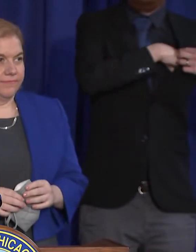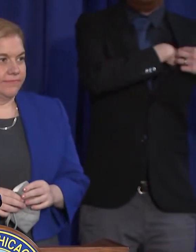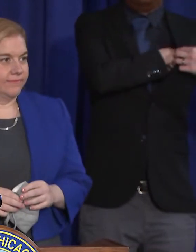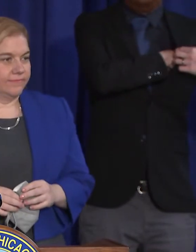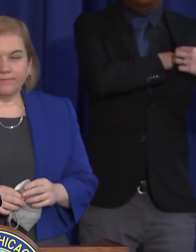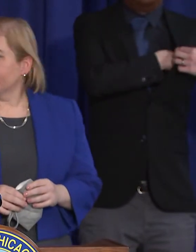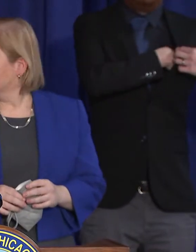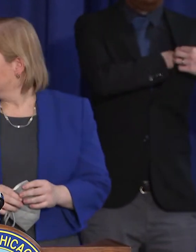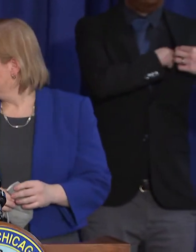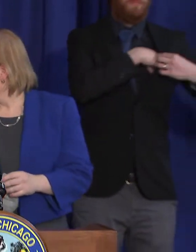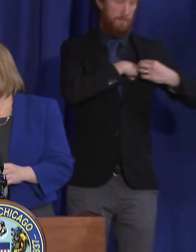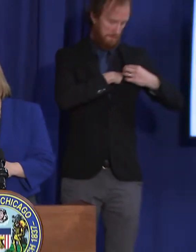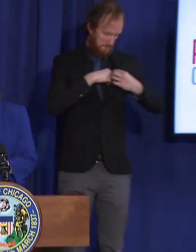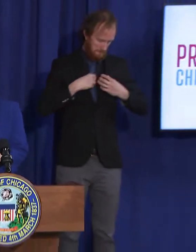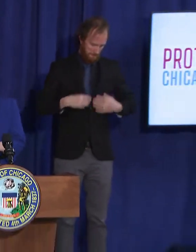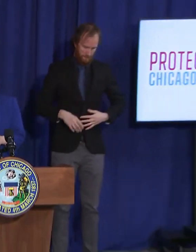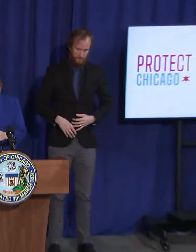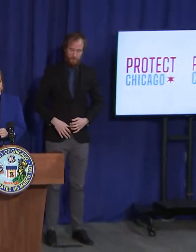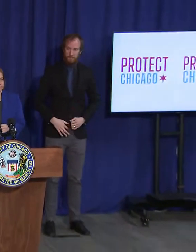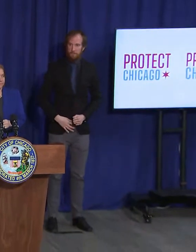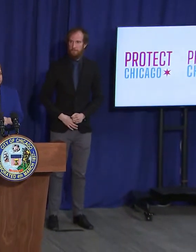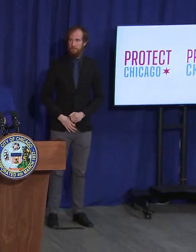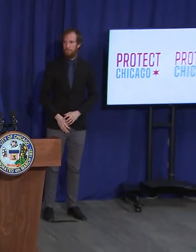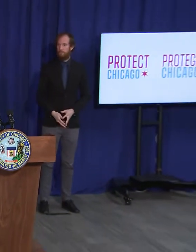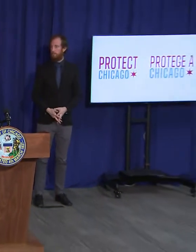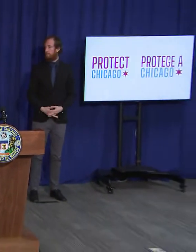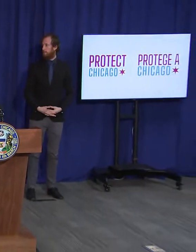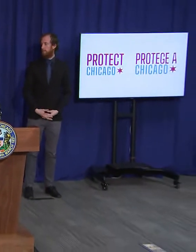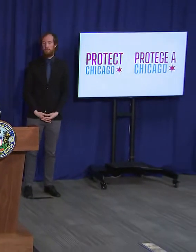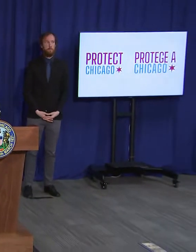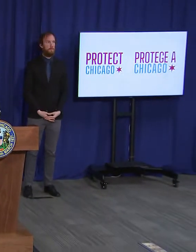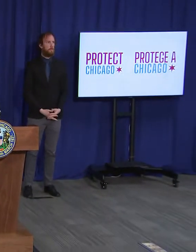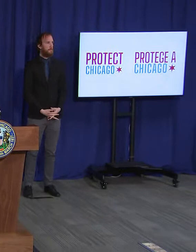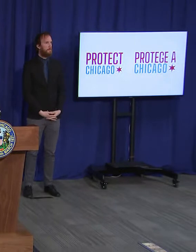identify yourself and limit it to one and a follow-up. You have a question here?